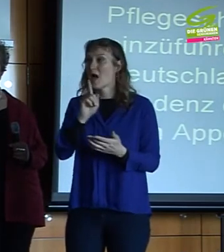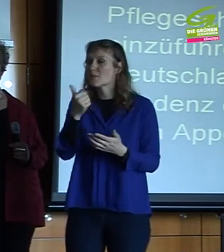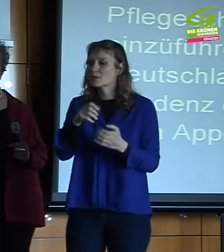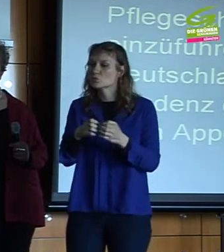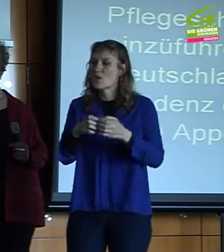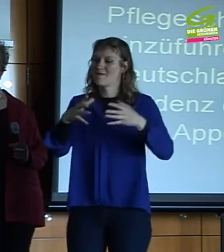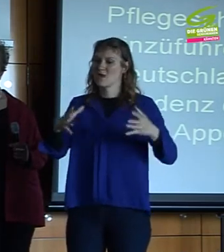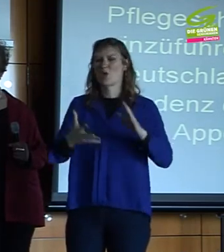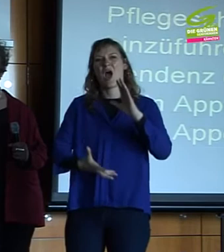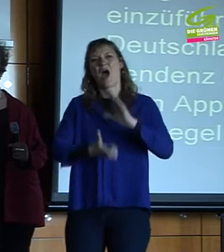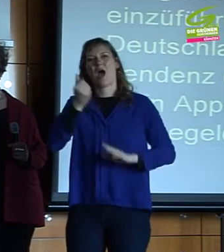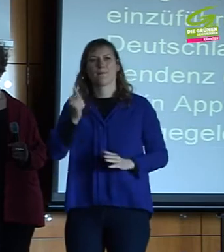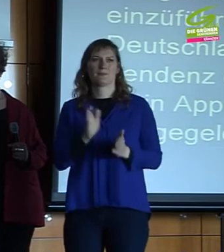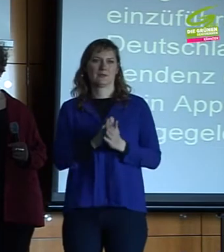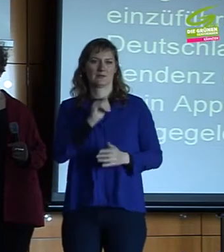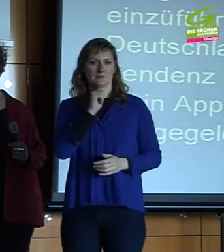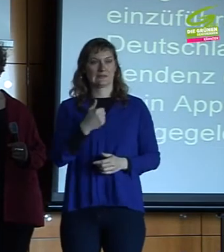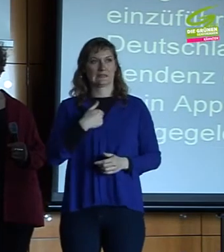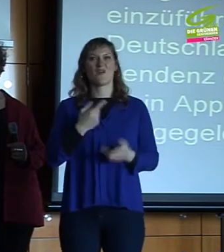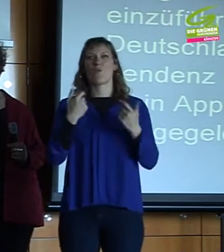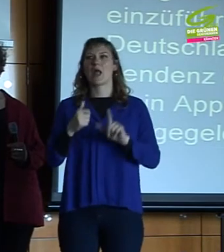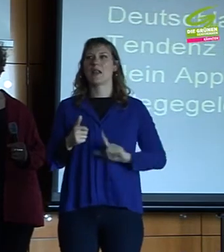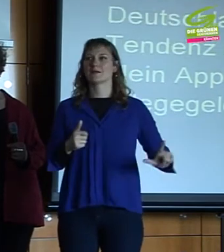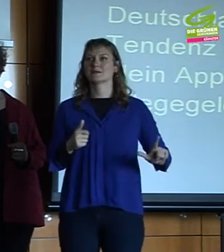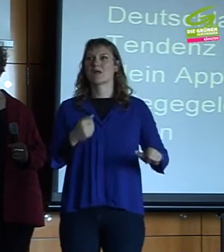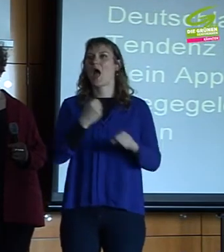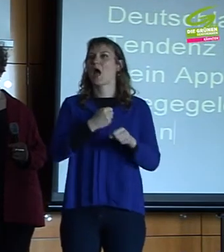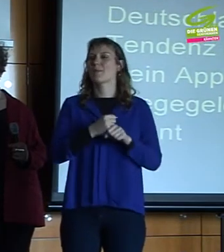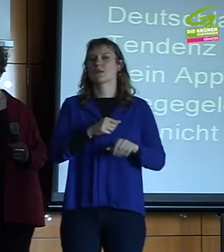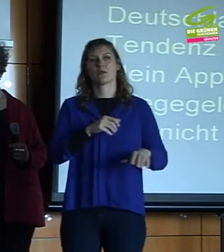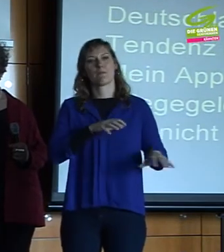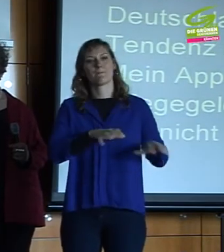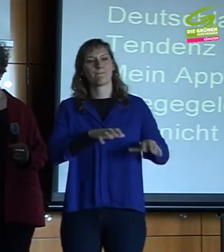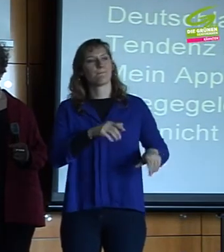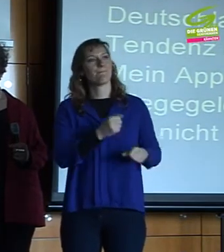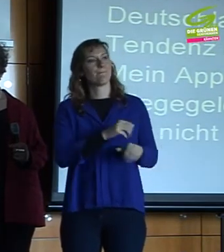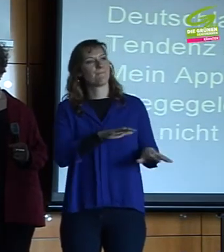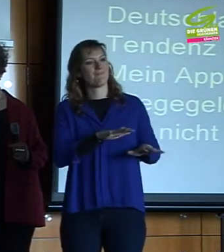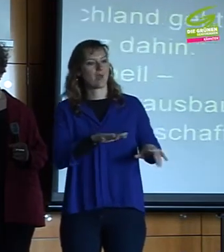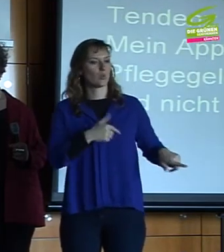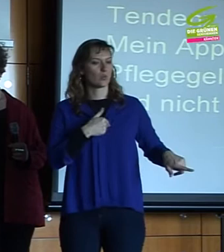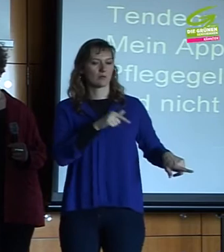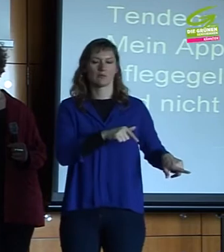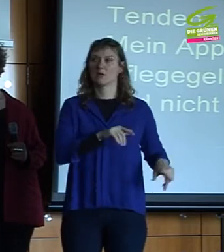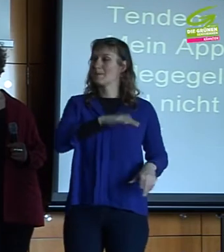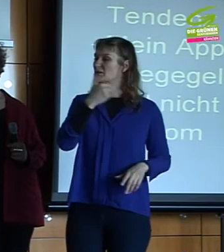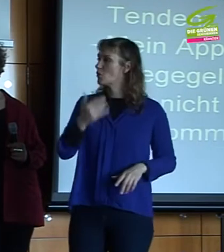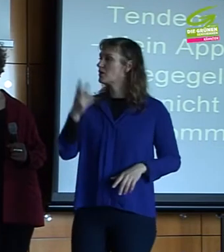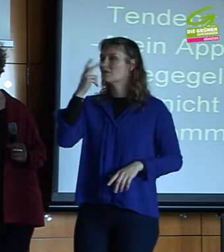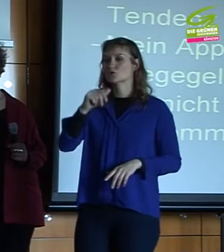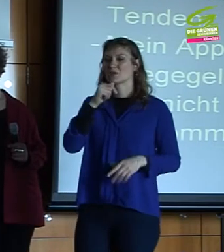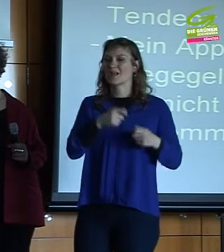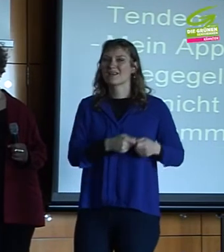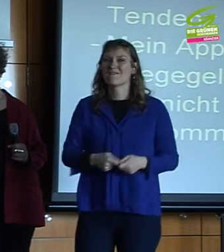und nicht abschaffen. Ich komme aus der Linken, aus der Arbeiterbewegung. Ich verstehe es bis heute nicht, warum die Gewerkschaft und